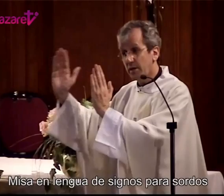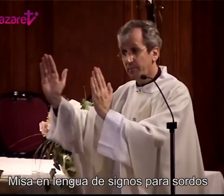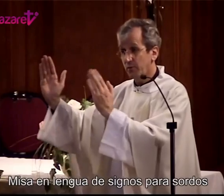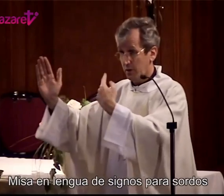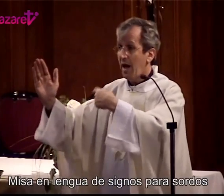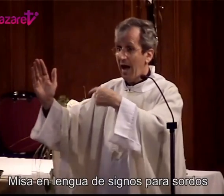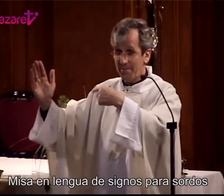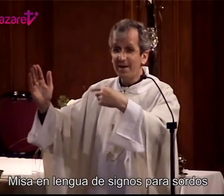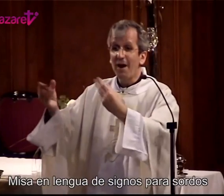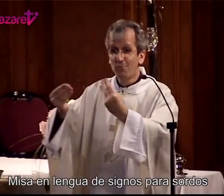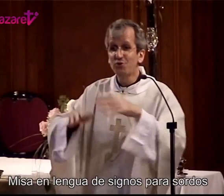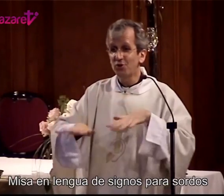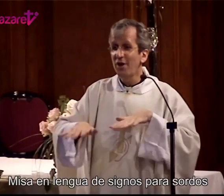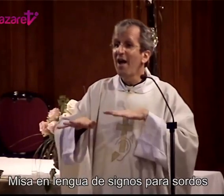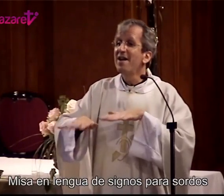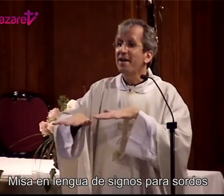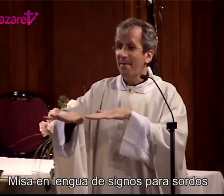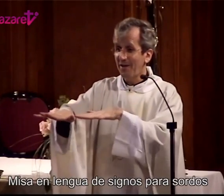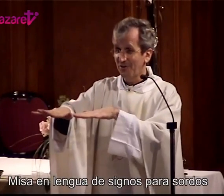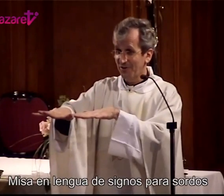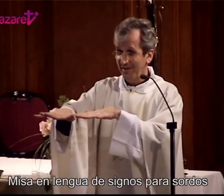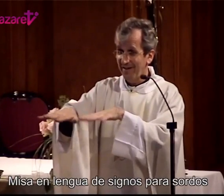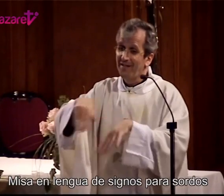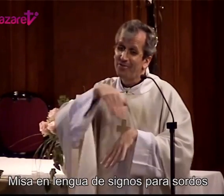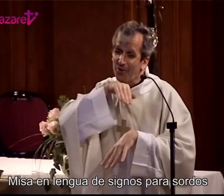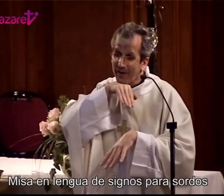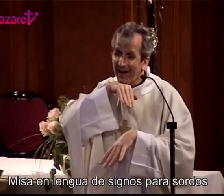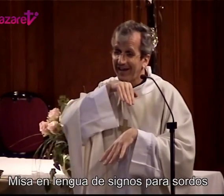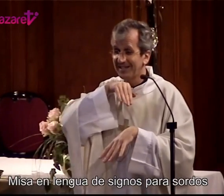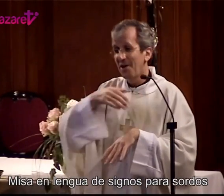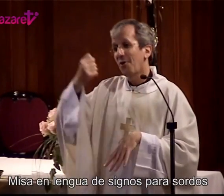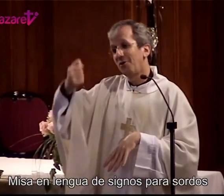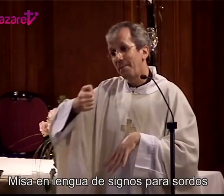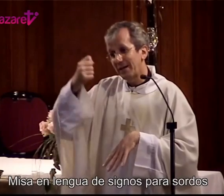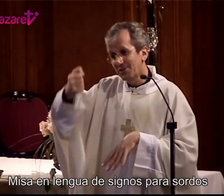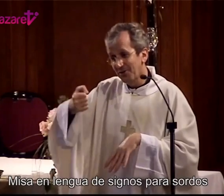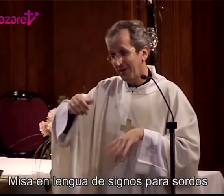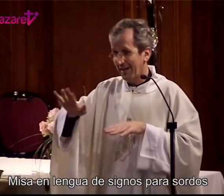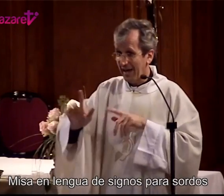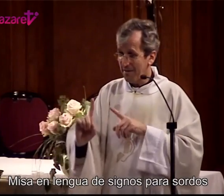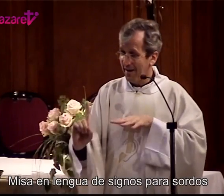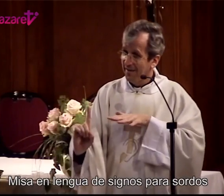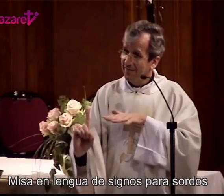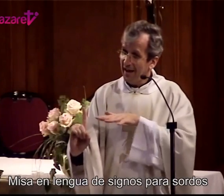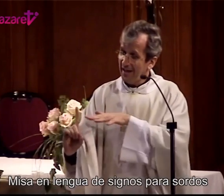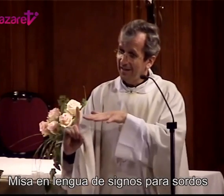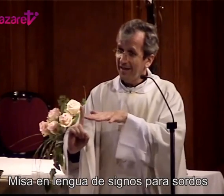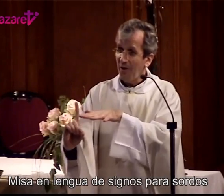tiempos había muchos rebaños, ¿eh? De ovejas, con el pastor que iba delante o